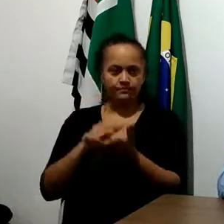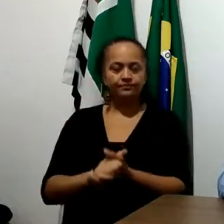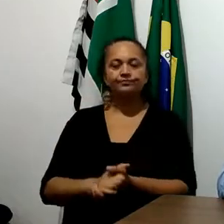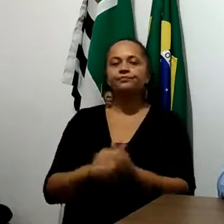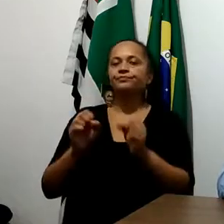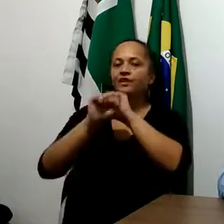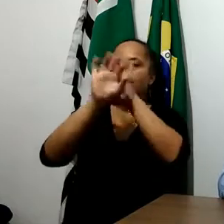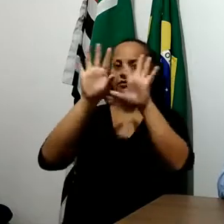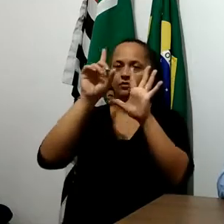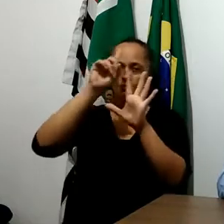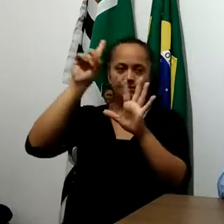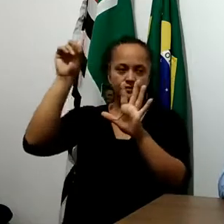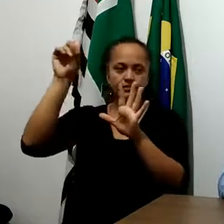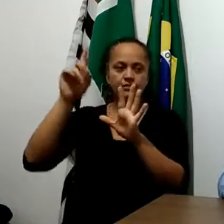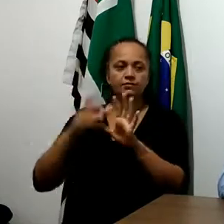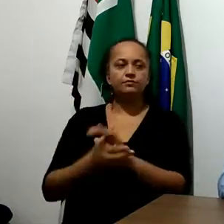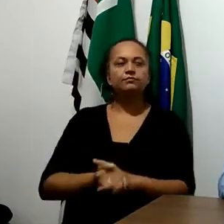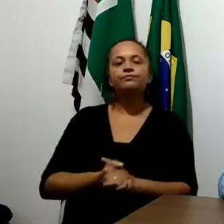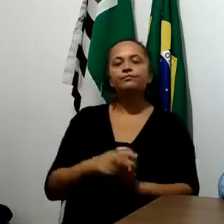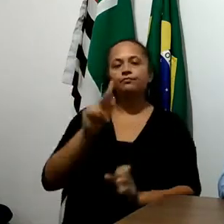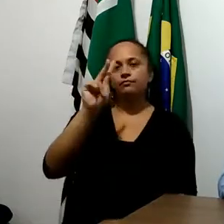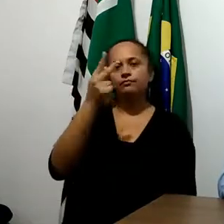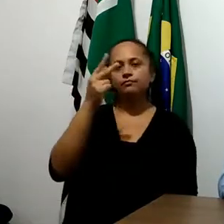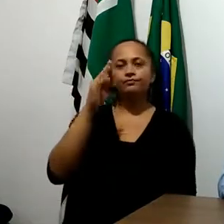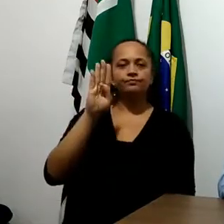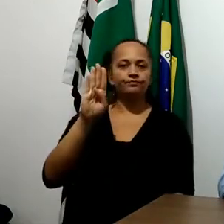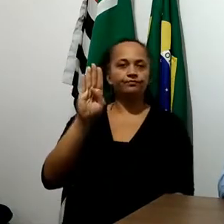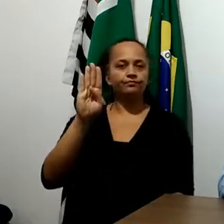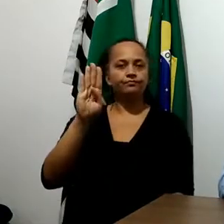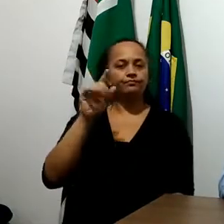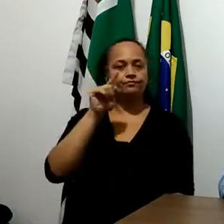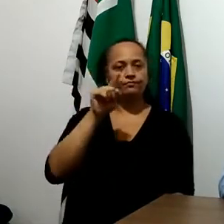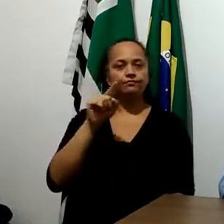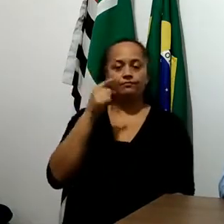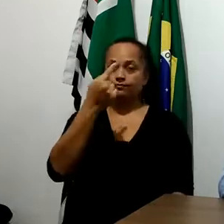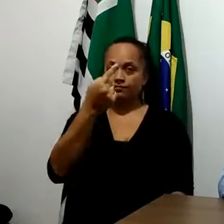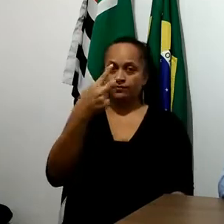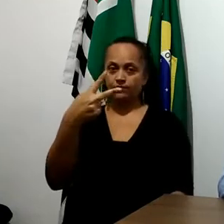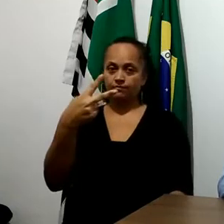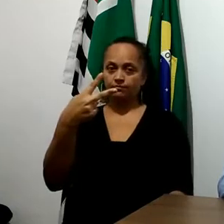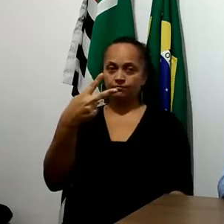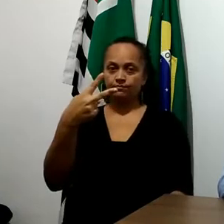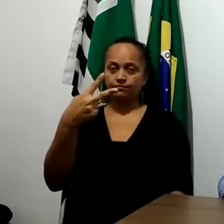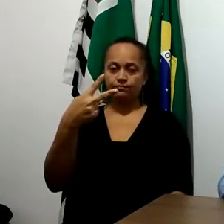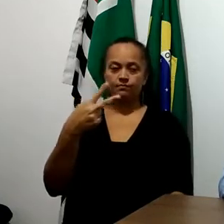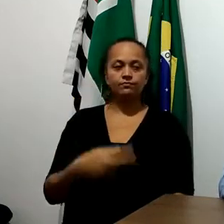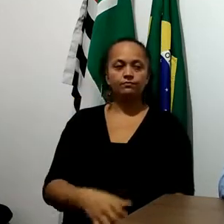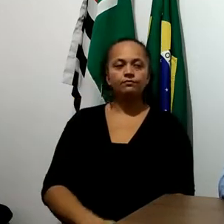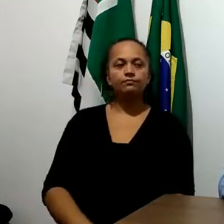Glória a Deus, glória a Deus. Hebreus, capítulo 12,